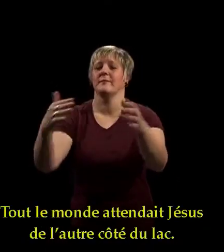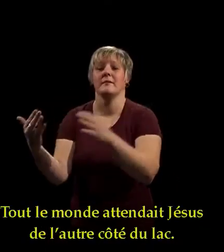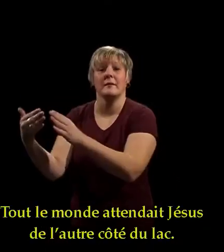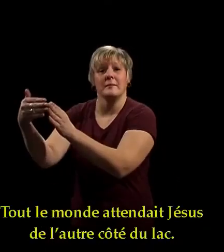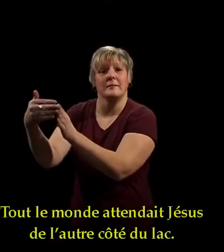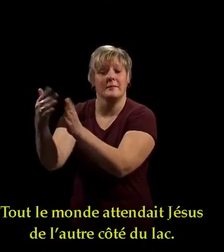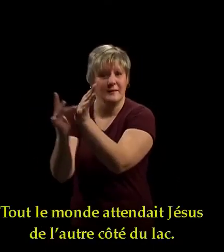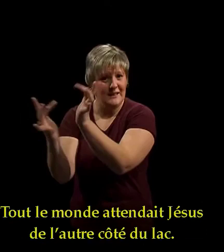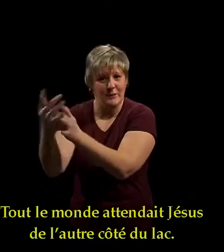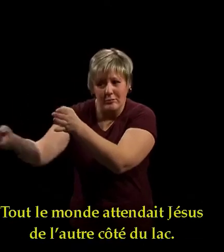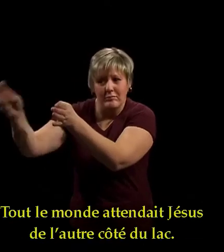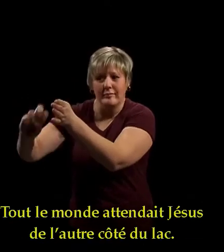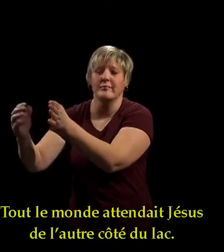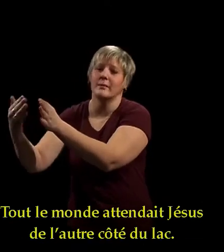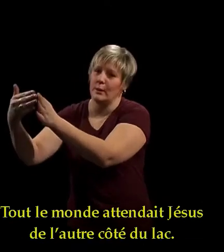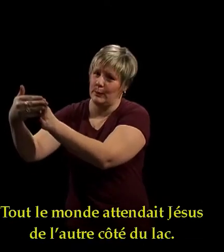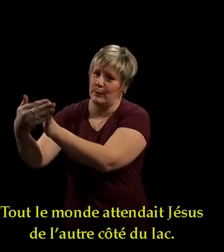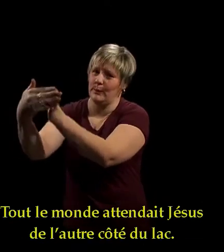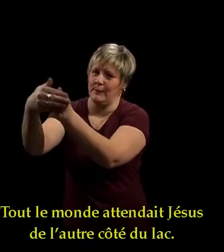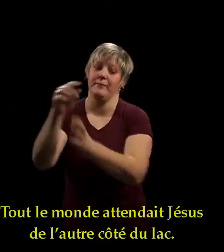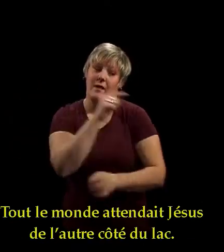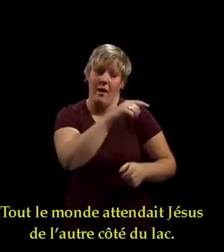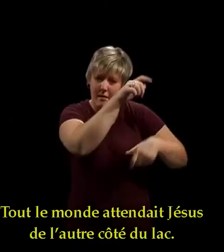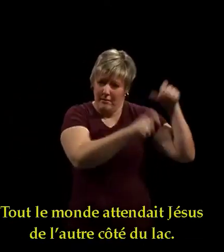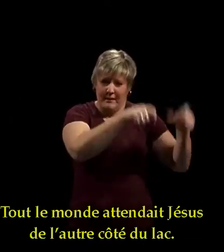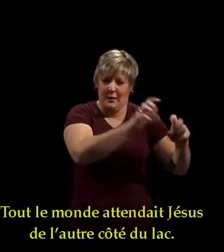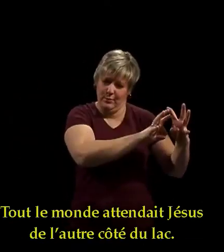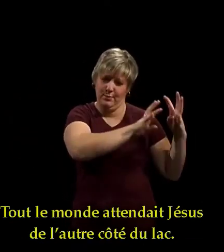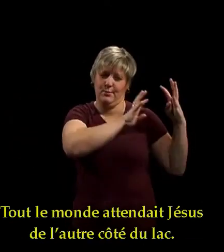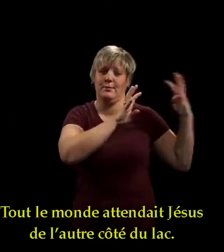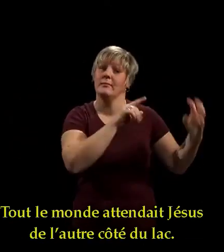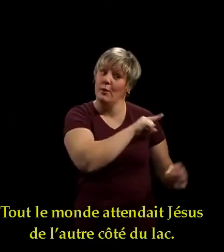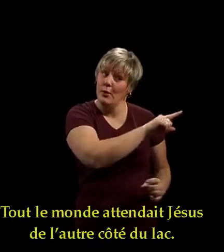Tout le monde attendait Jésus de l'autre côté du lac.